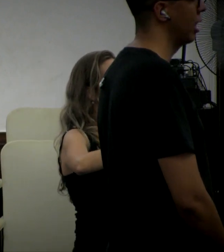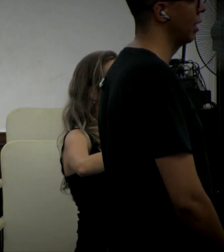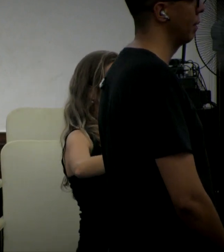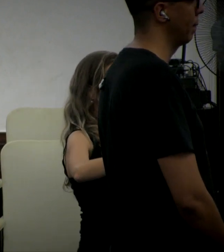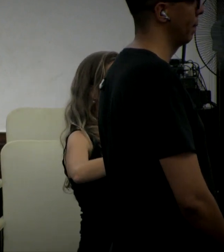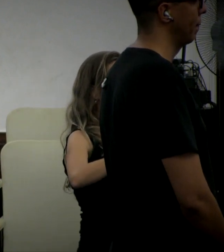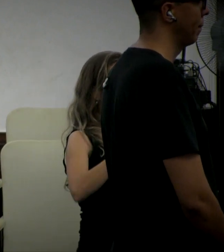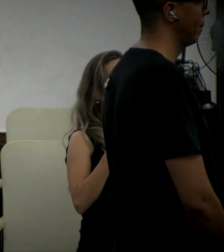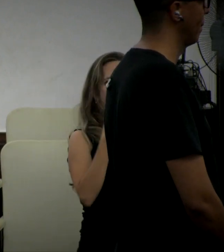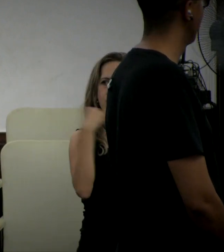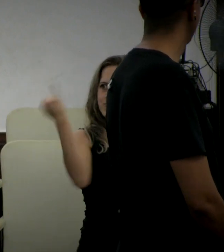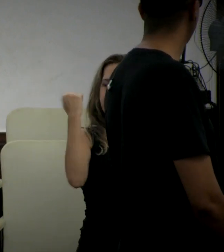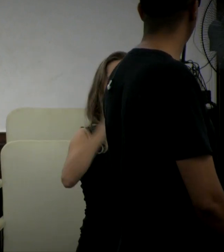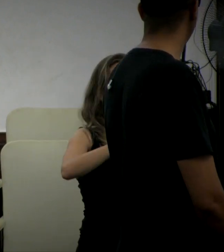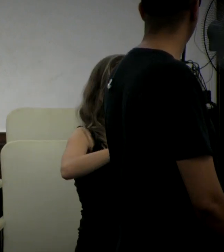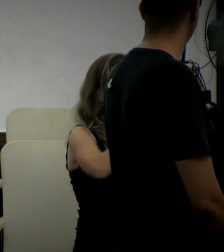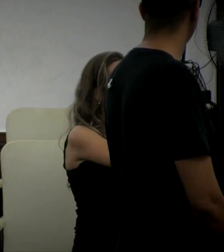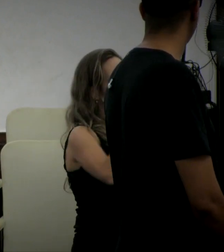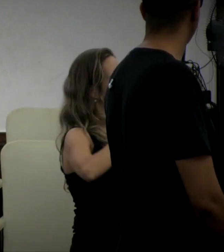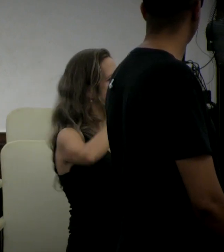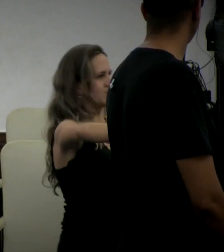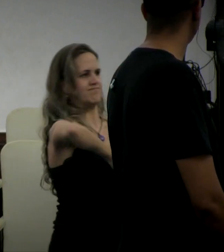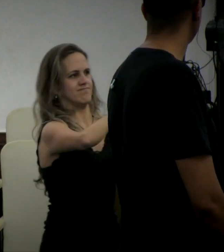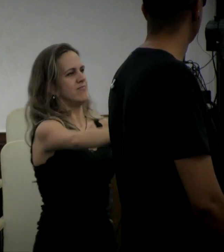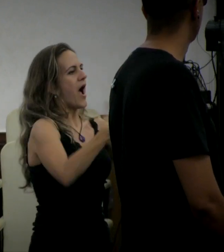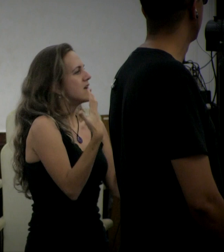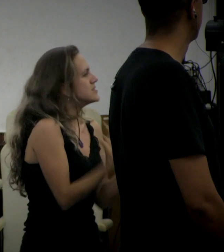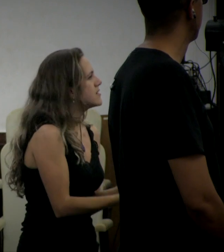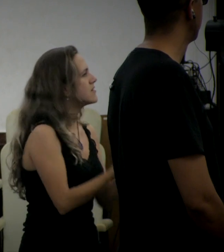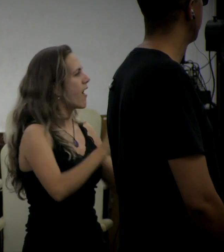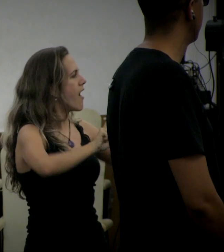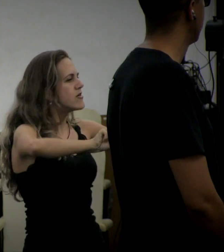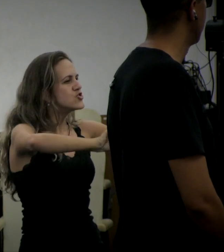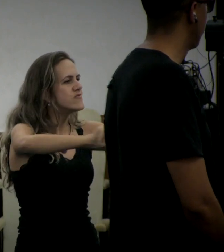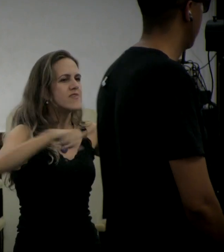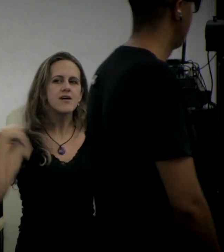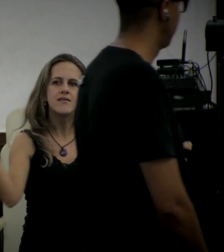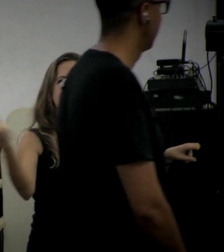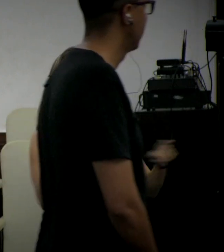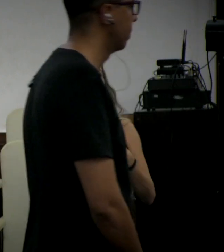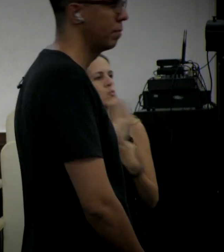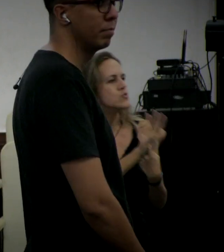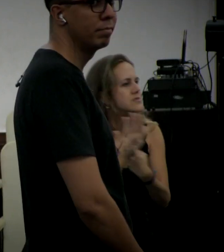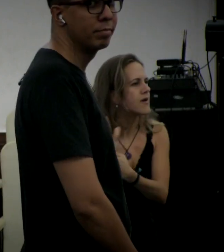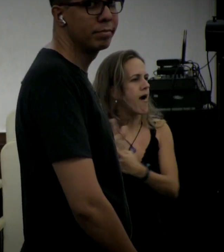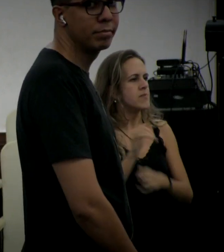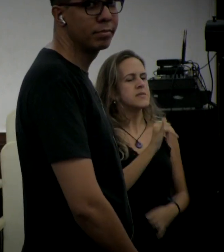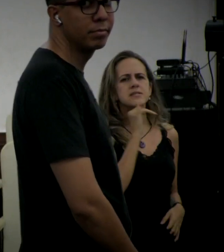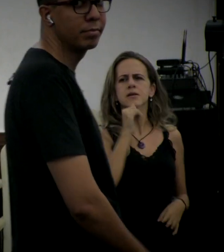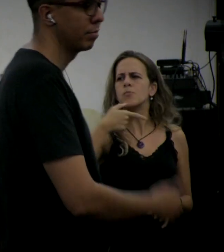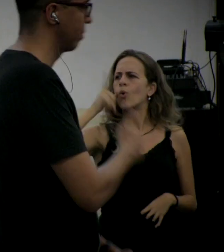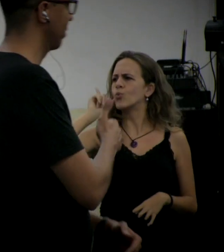à mídia. Eu acho importante a gente falar um pouco da mídia, do comportamento, de como nós aceitamos